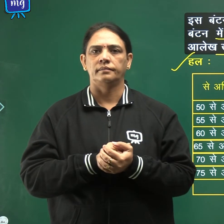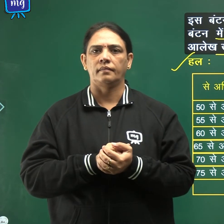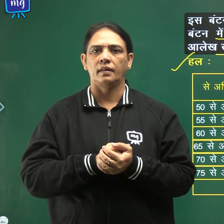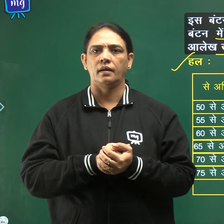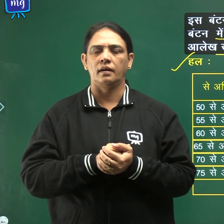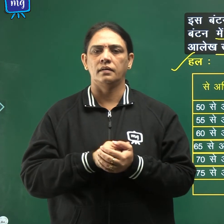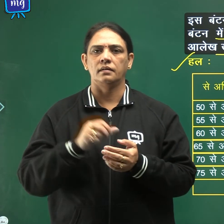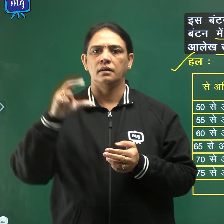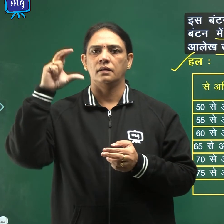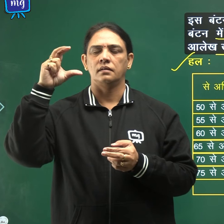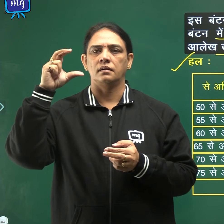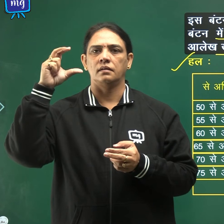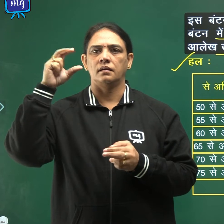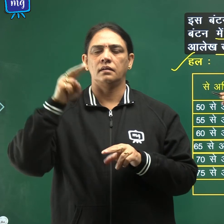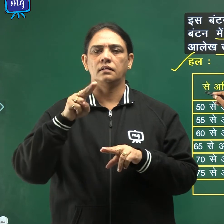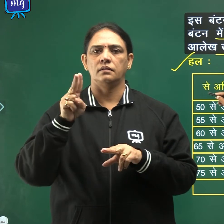बारंबारता हैं